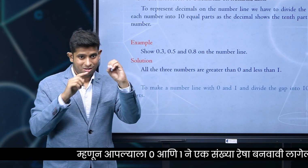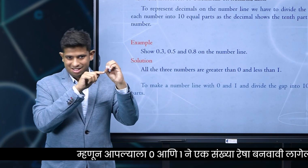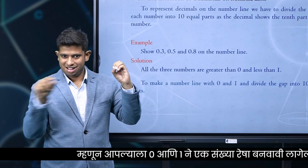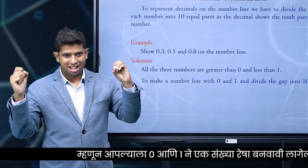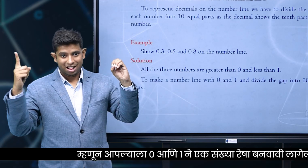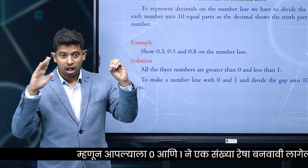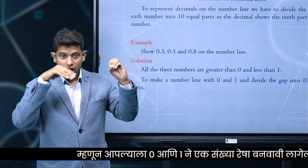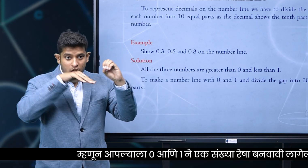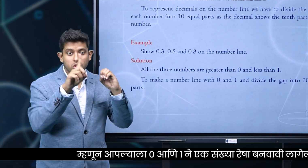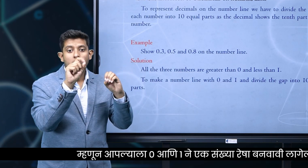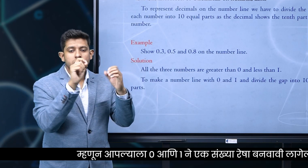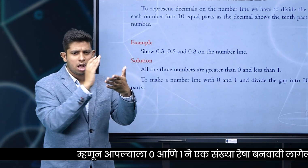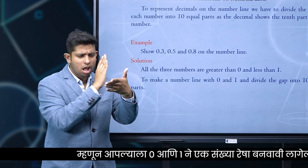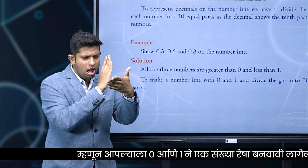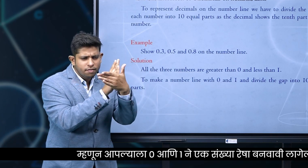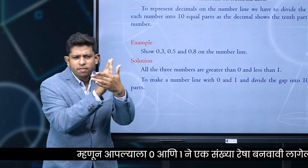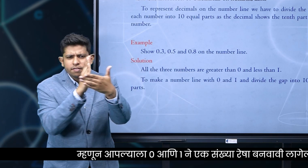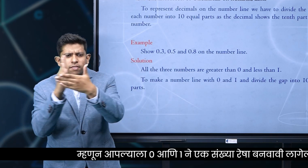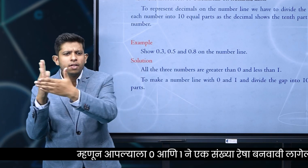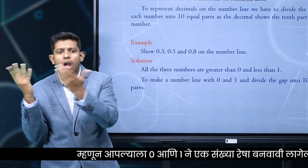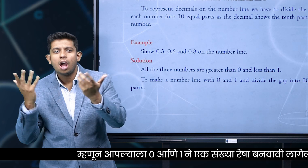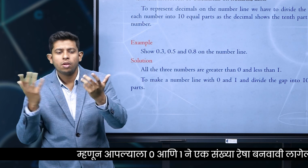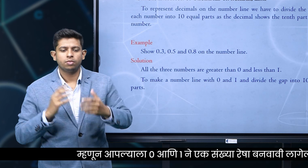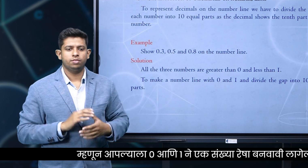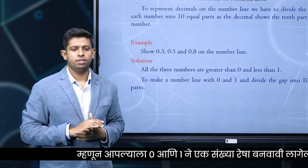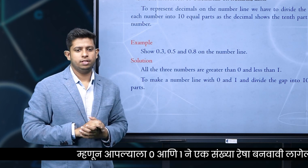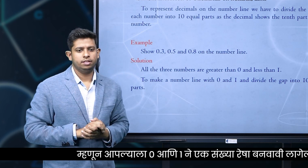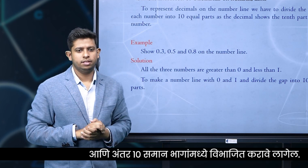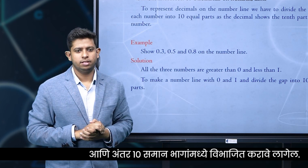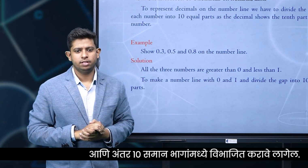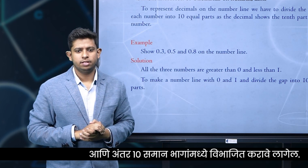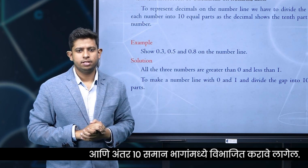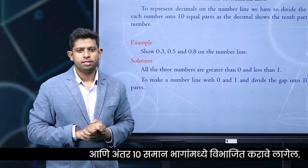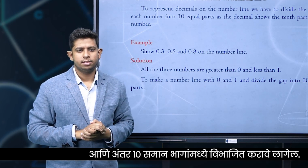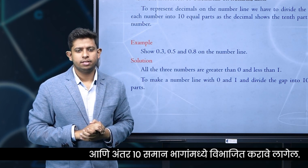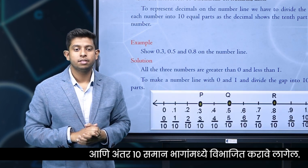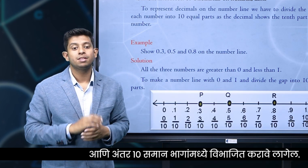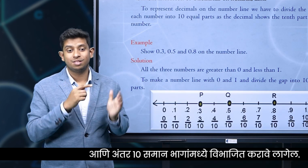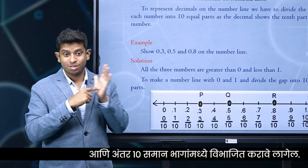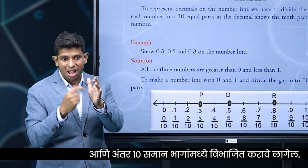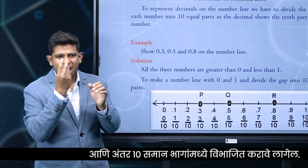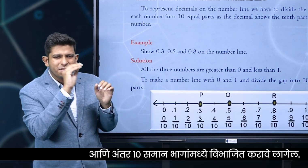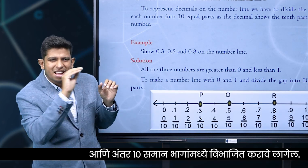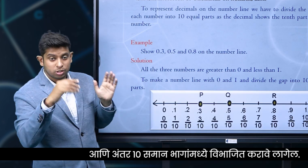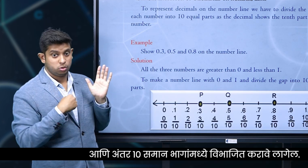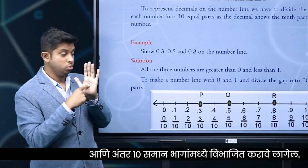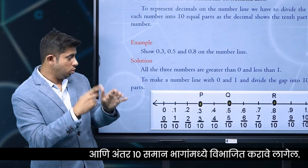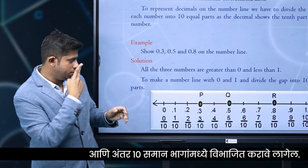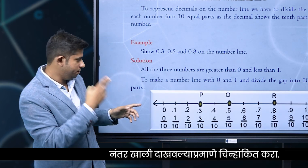म्हणून आपल्याला 0 आणि 1 ने एक संख्या रेषा बनवावी लागेल आणि नंतर 10 समान भागांमध्ये विभाजित करावे लागेल.